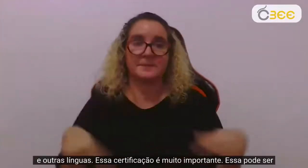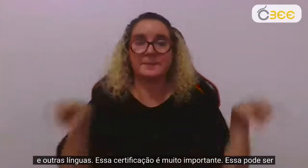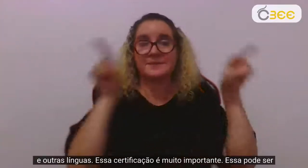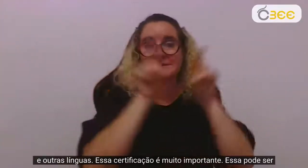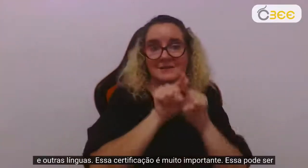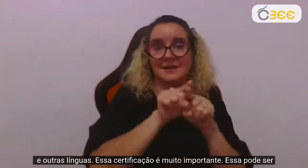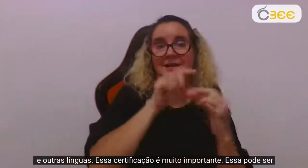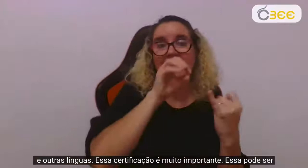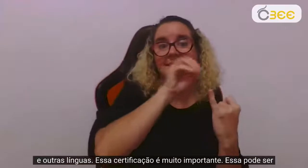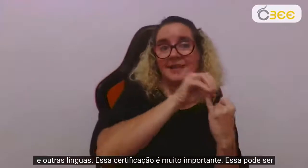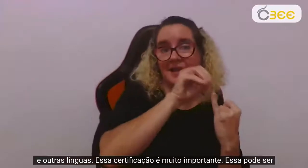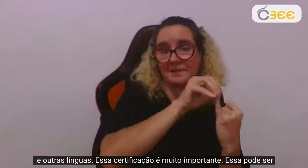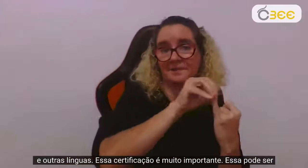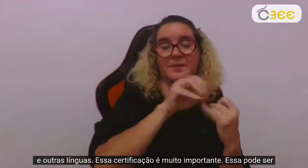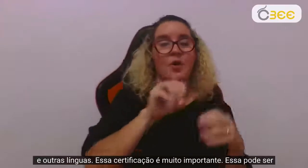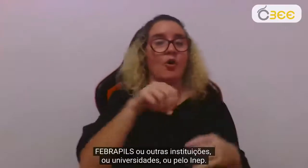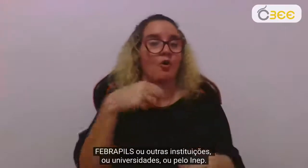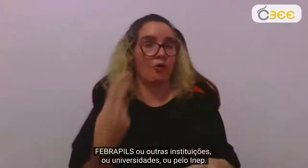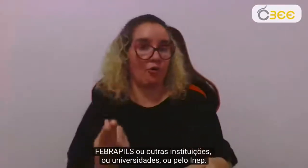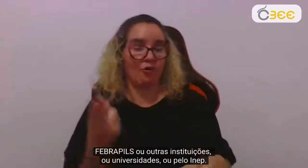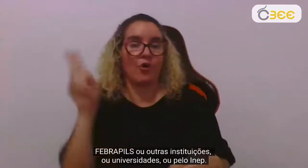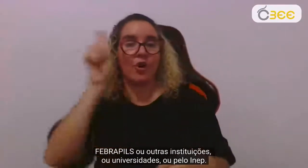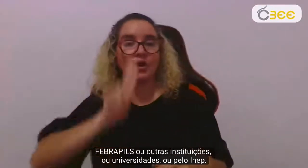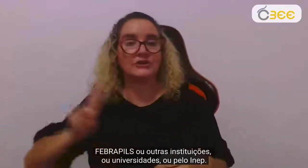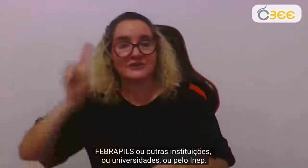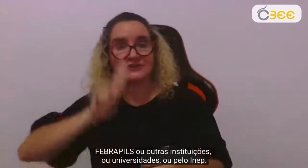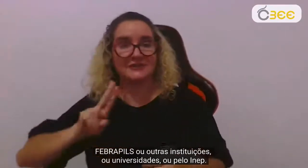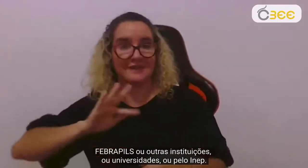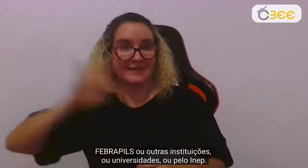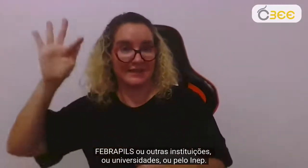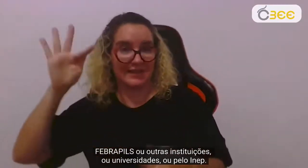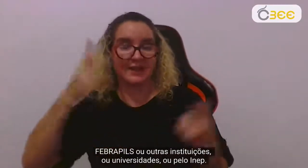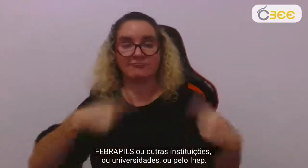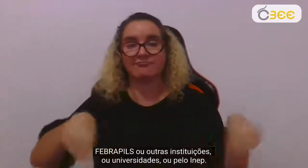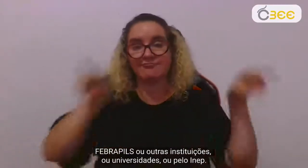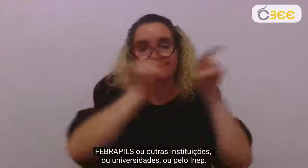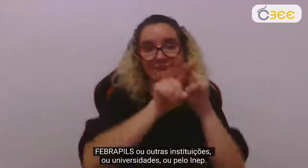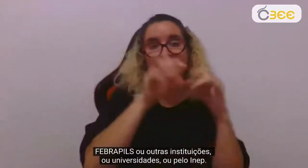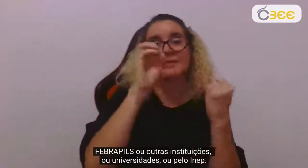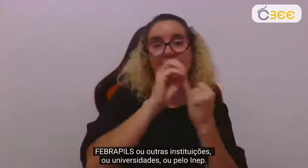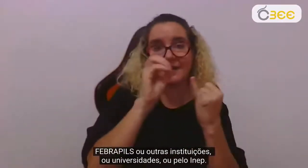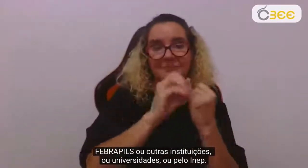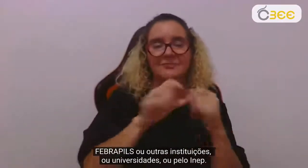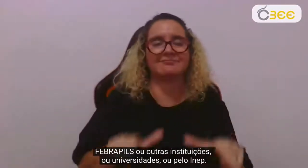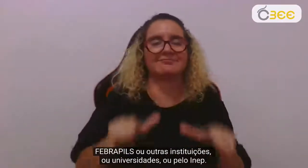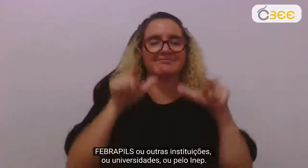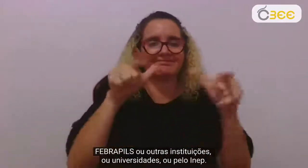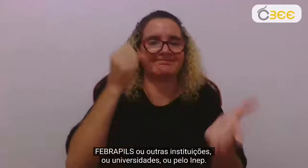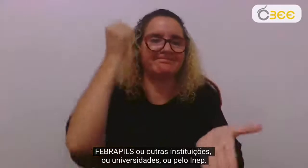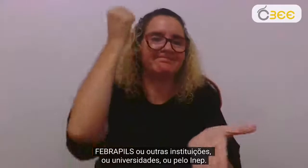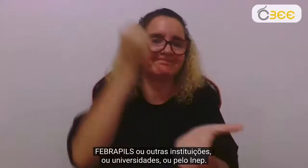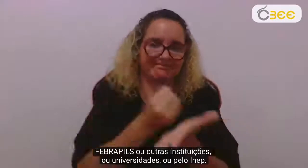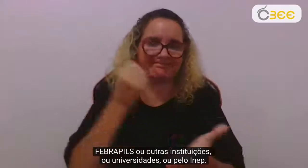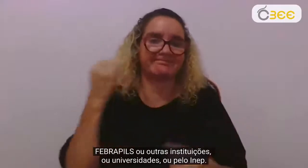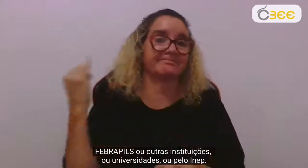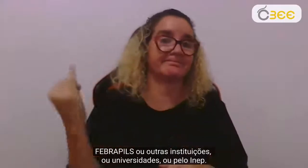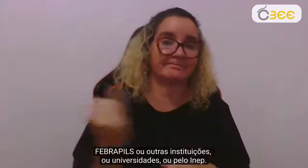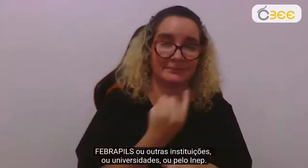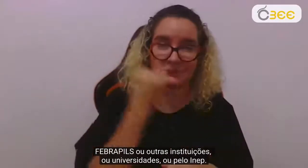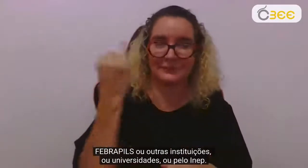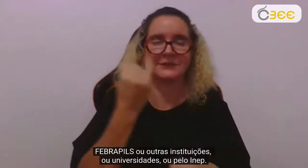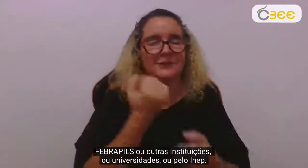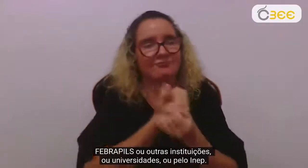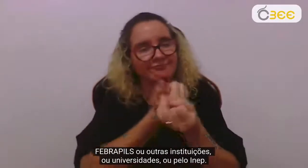Essa é pode ser via Febrapios ou outras instituições ou universidades ou